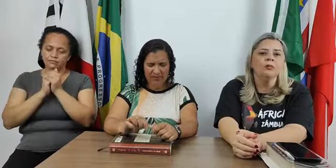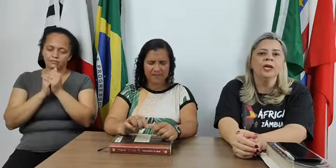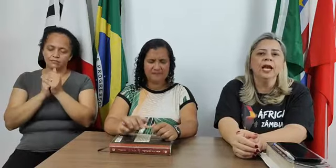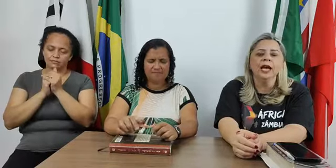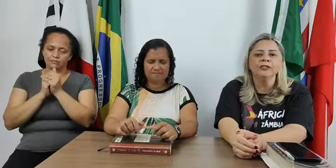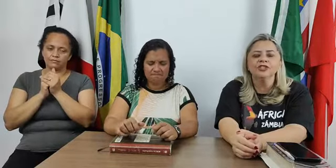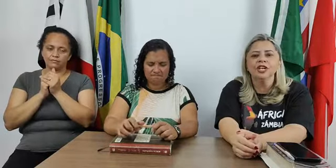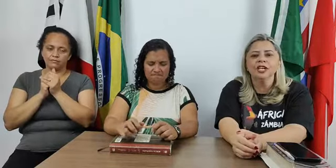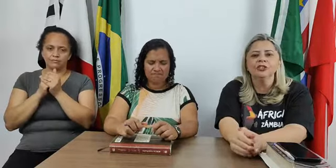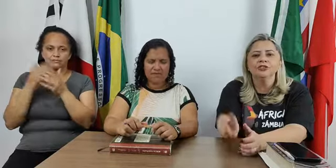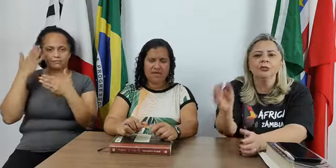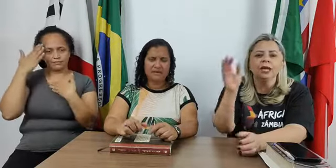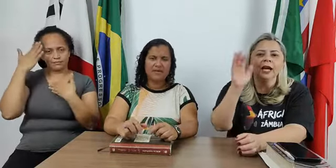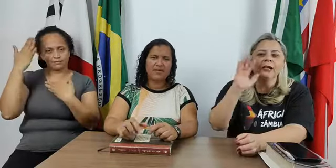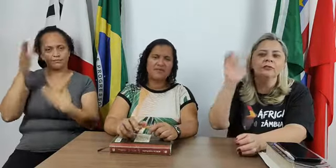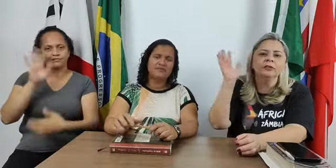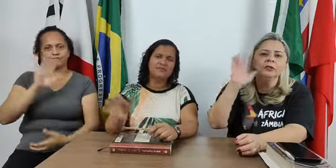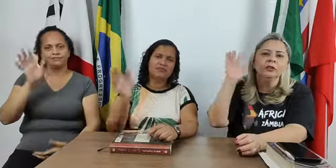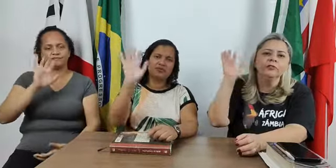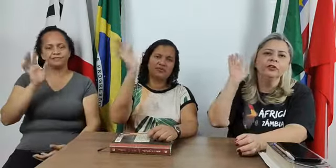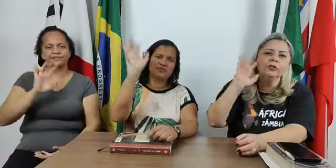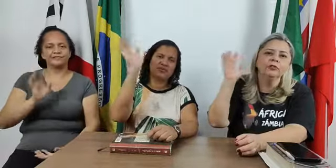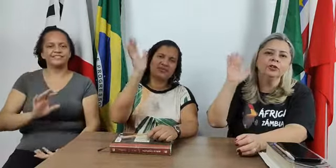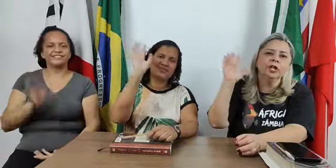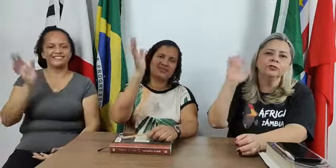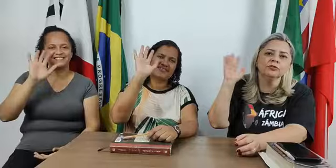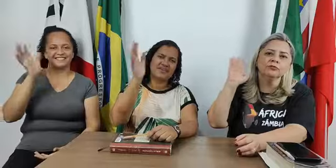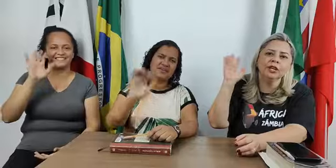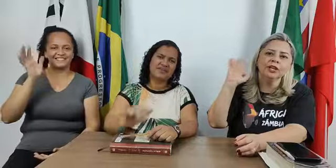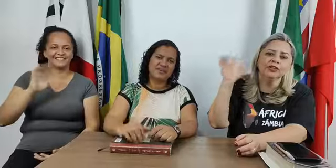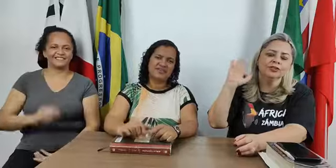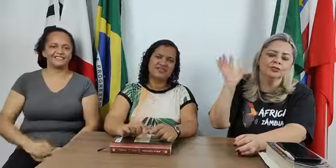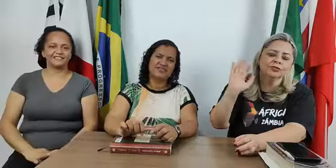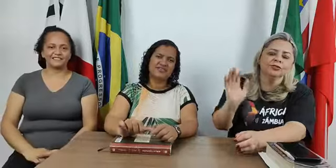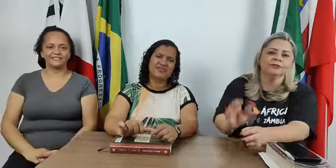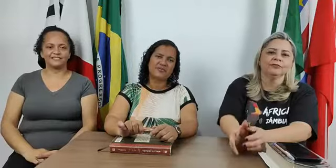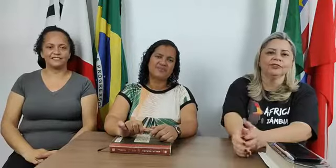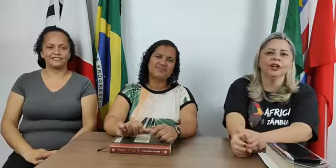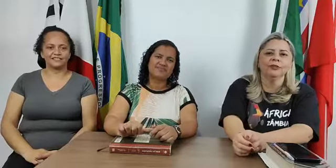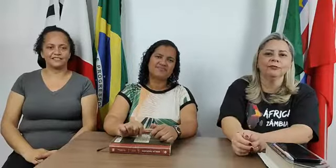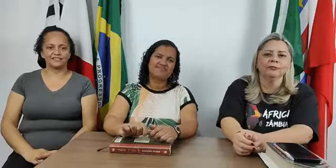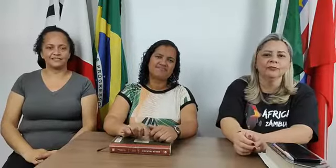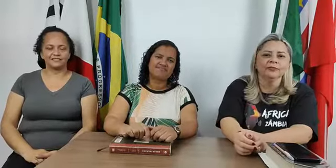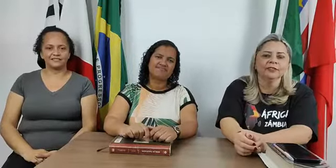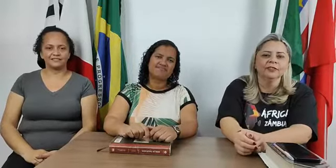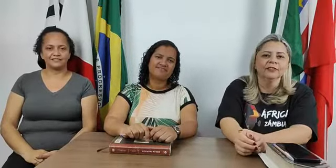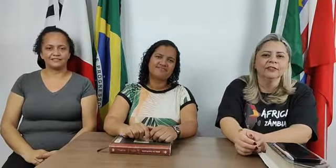Amém. Obrigado, gente. Obrigado. Deus Ficam abençoe. com Deus. Beijos. Tchau, tchau.